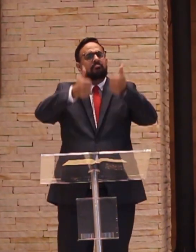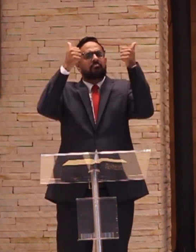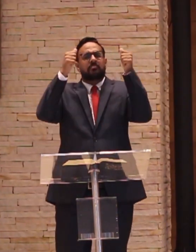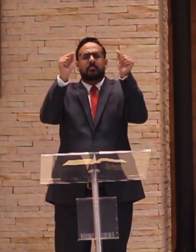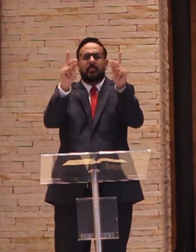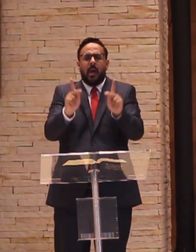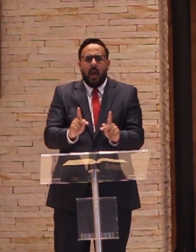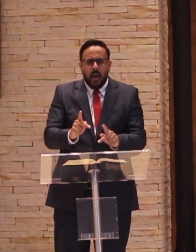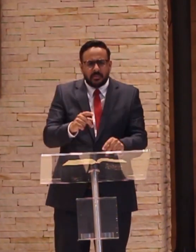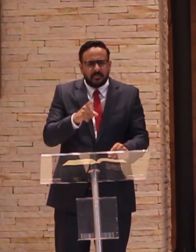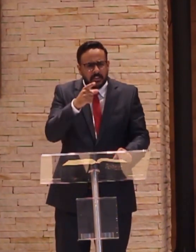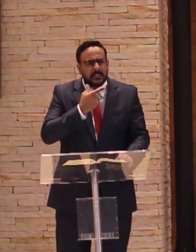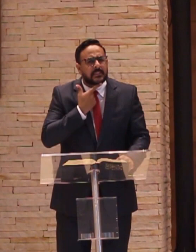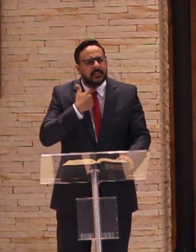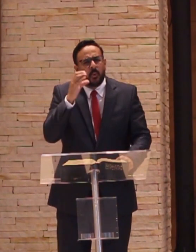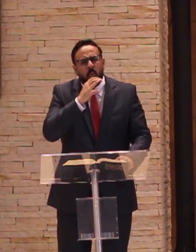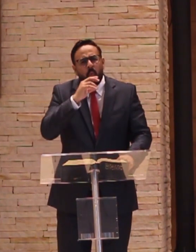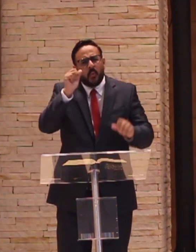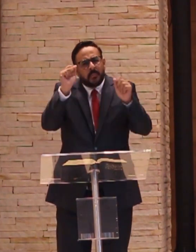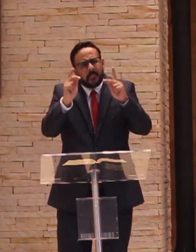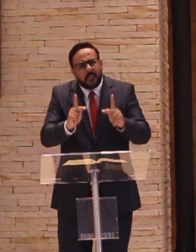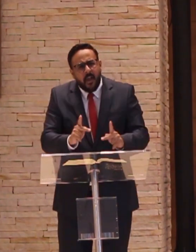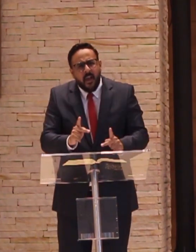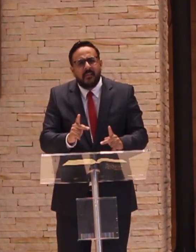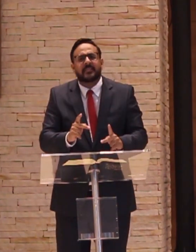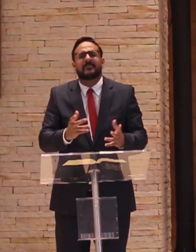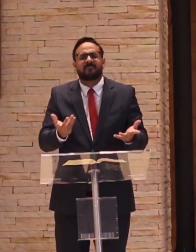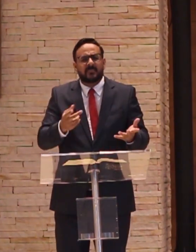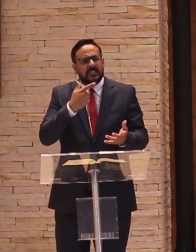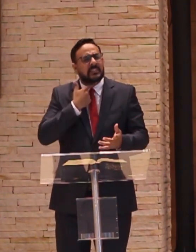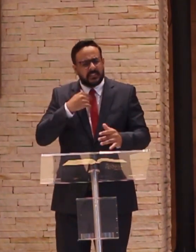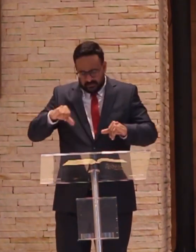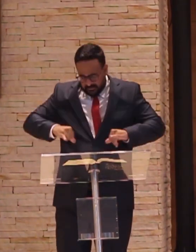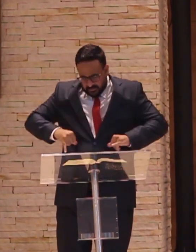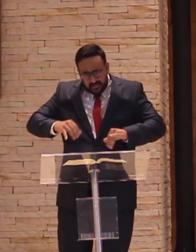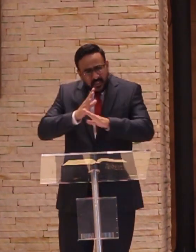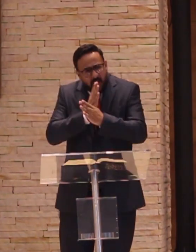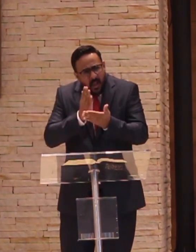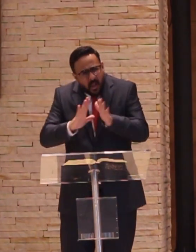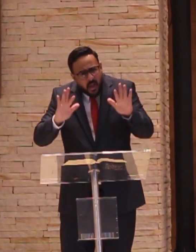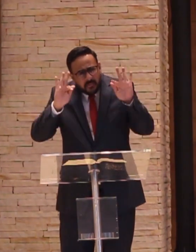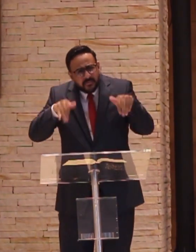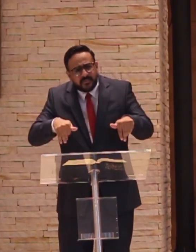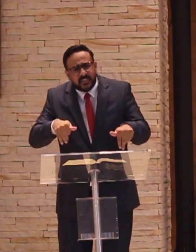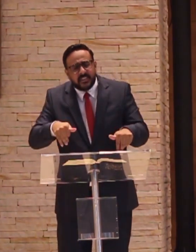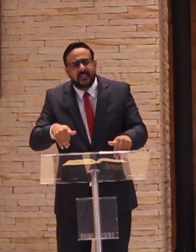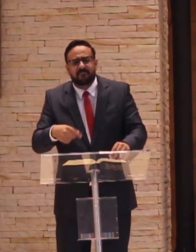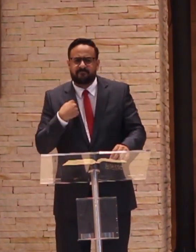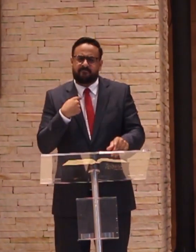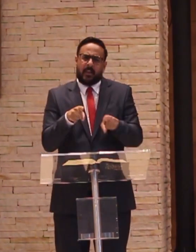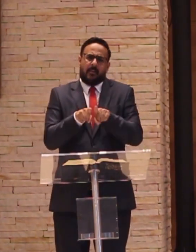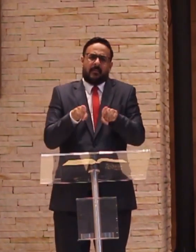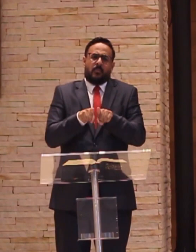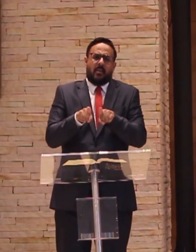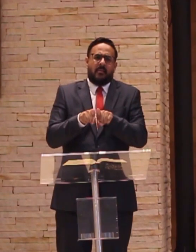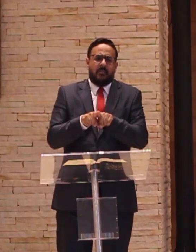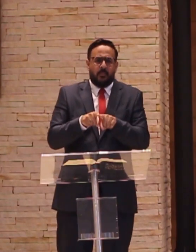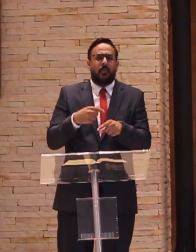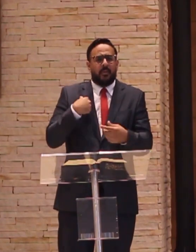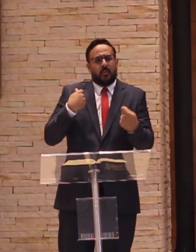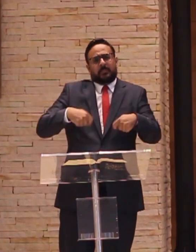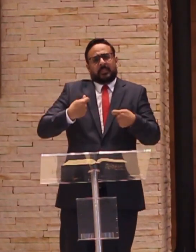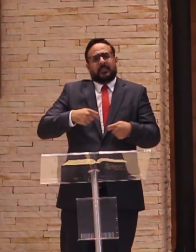a Jesus, clamar pela paz, pela salvação, pela cura, porque Jesus, ele quer nos dar